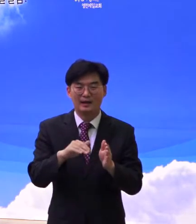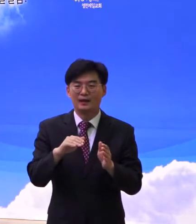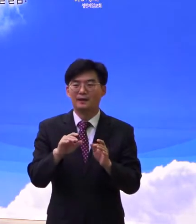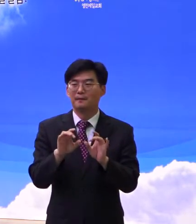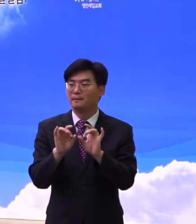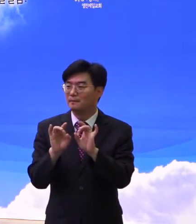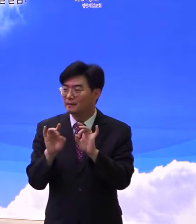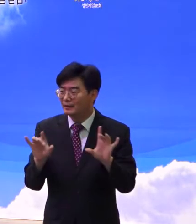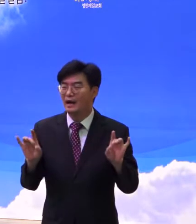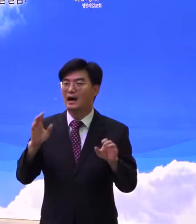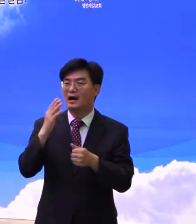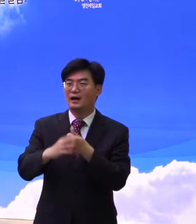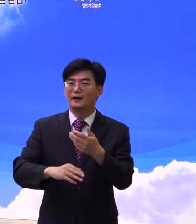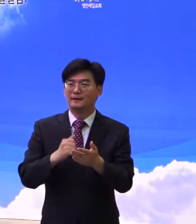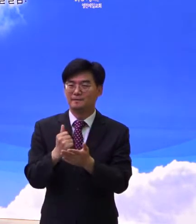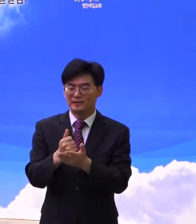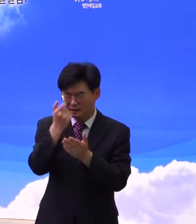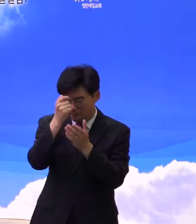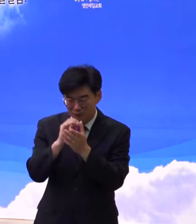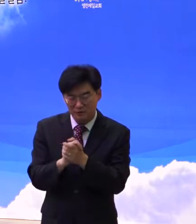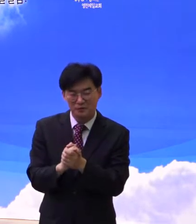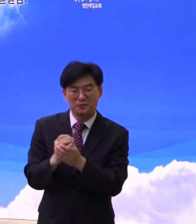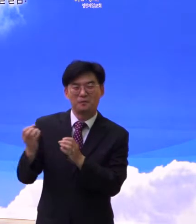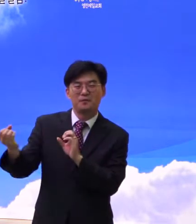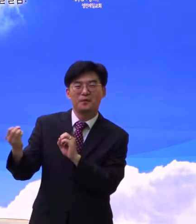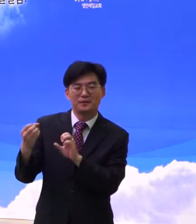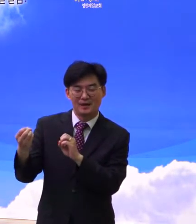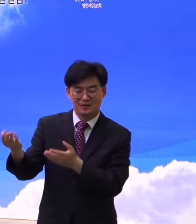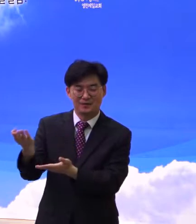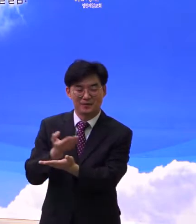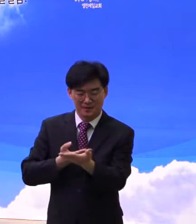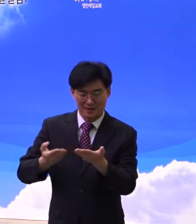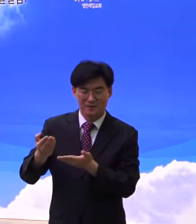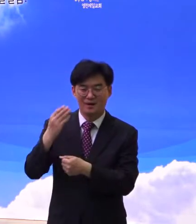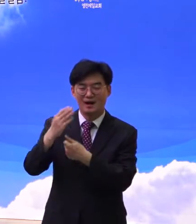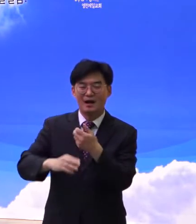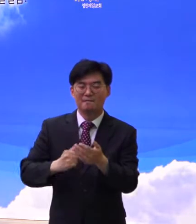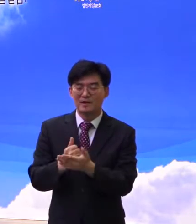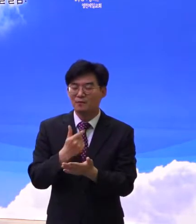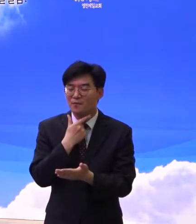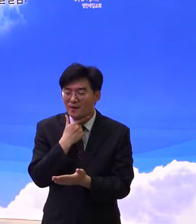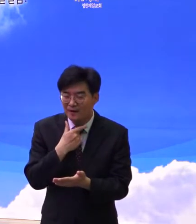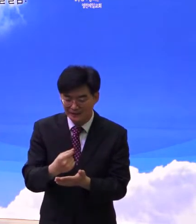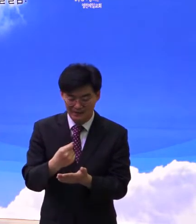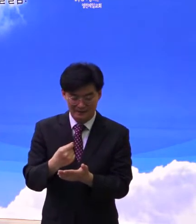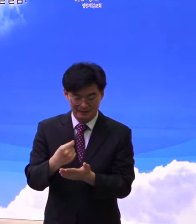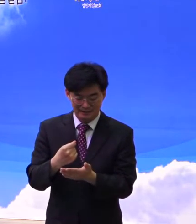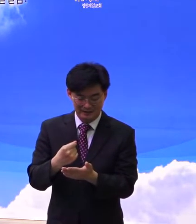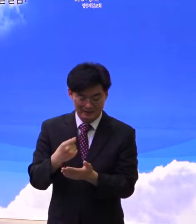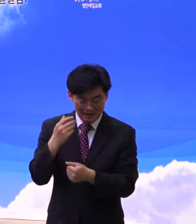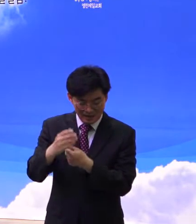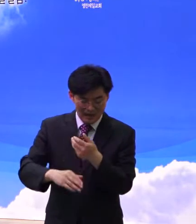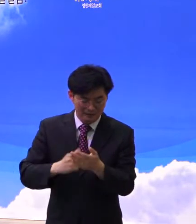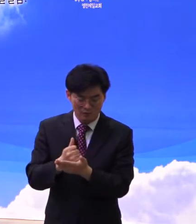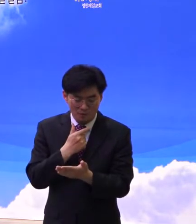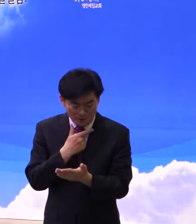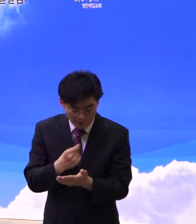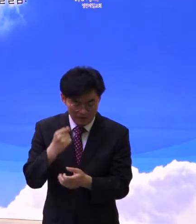하나님이 깨닫게 하시고 마음에 주시고 말씀으로 확연히 보여주시는 그런 것들을 따라서 살아가게 되는 인생 되기를